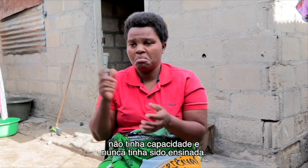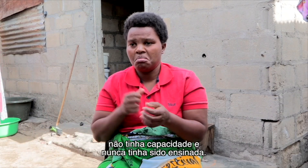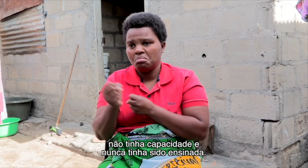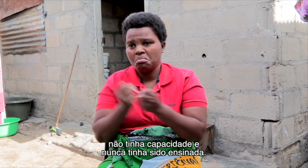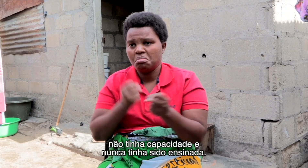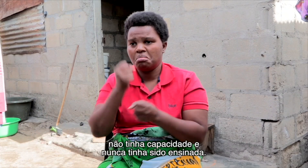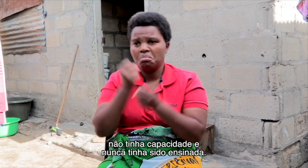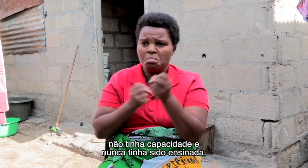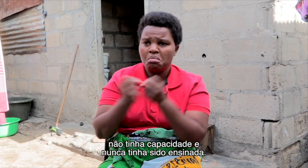ensinada. nada.